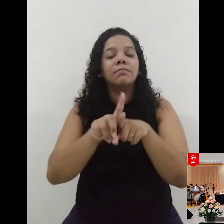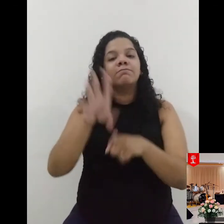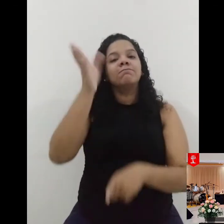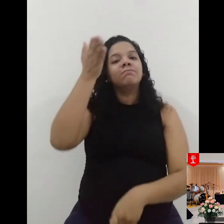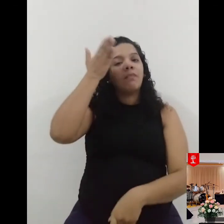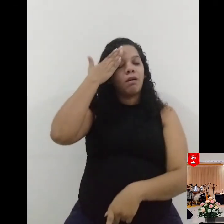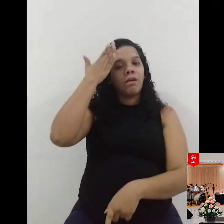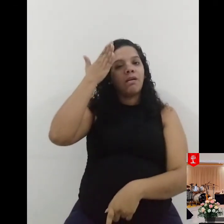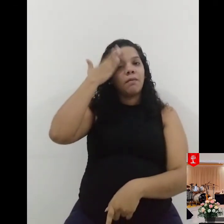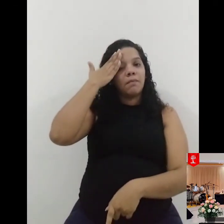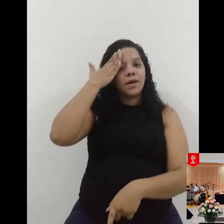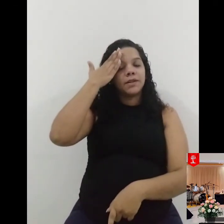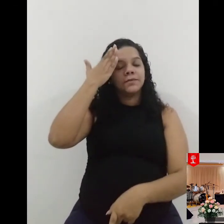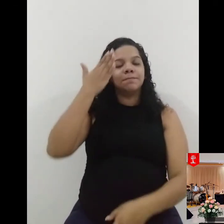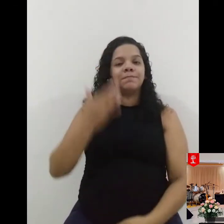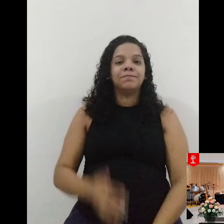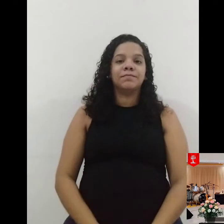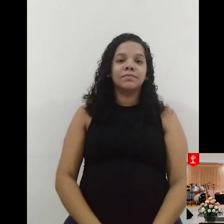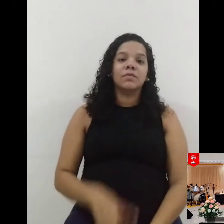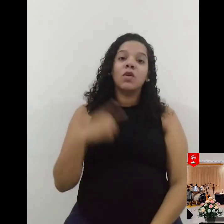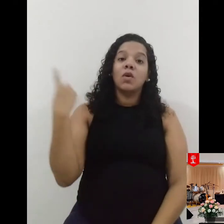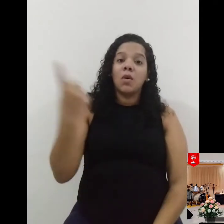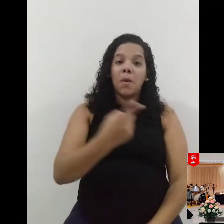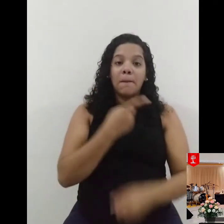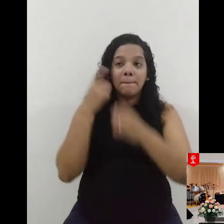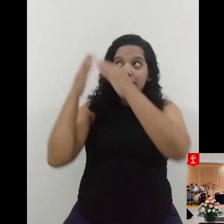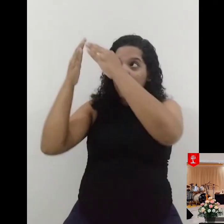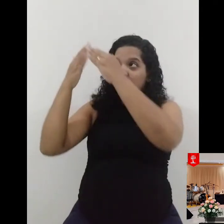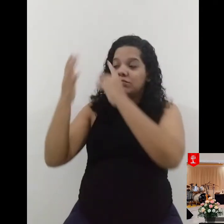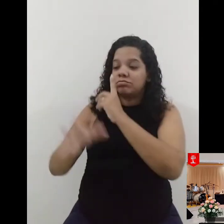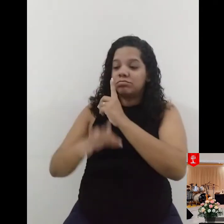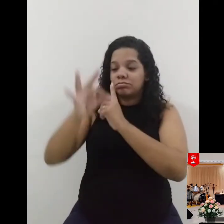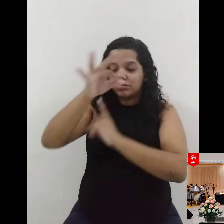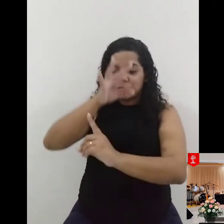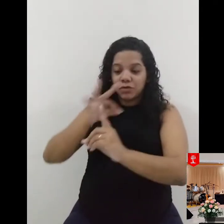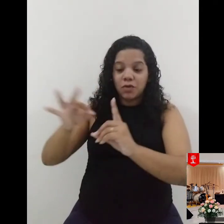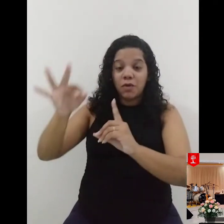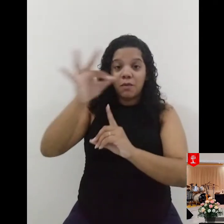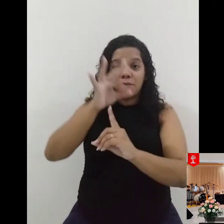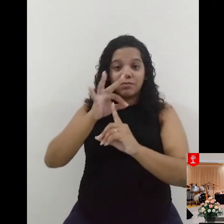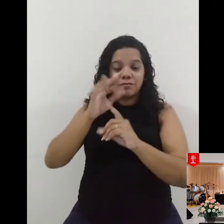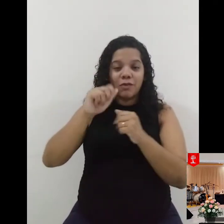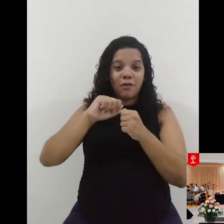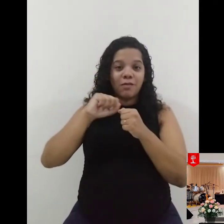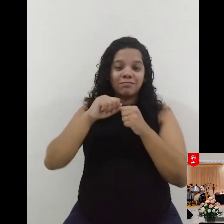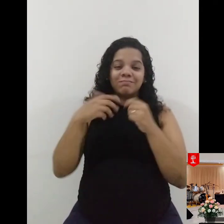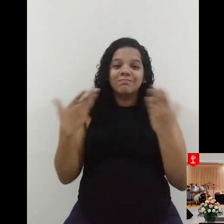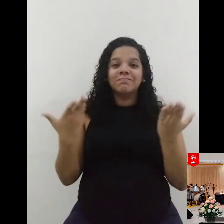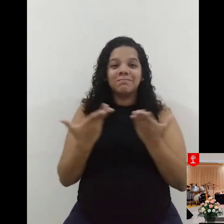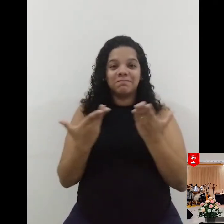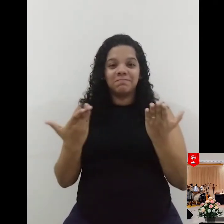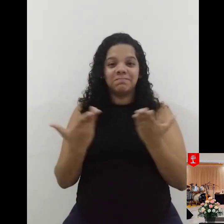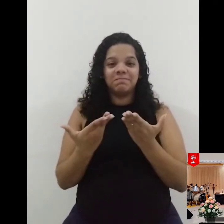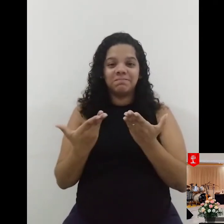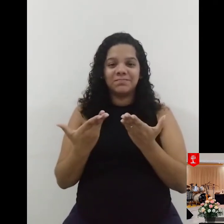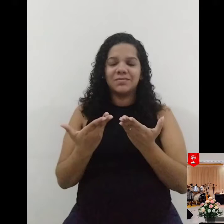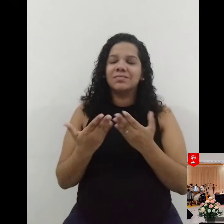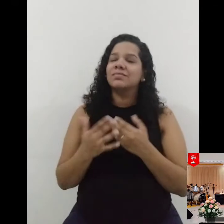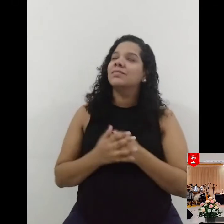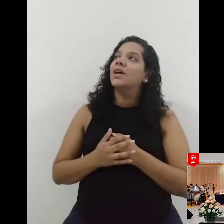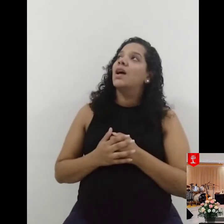mente para que nessa noite a Tua palavra alcance os nossos corações. Em nome de Jesus. Amém.